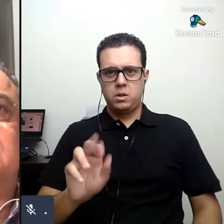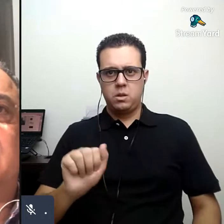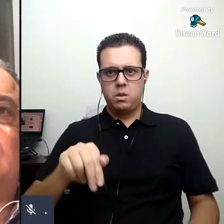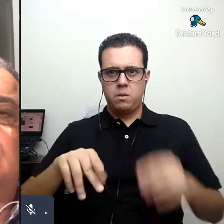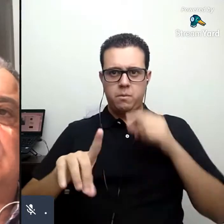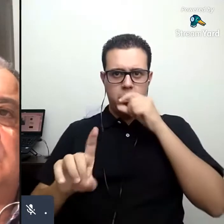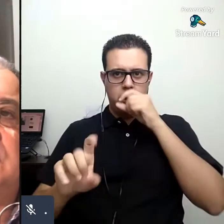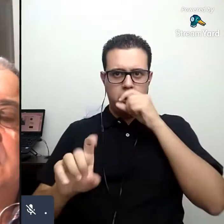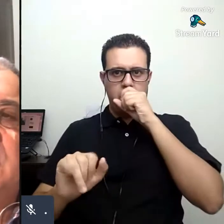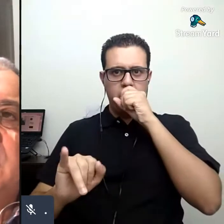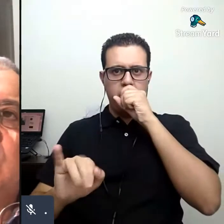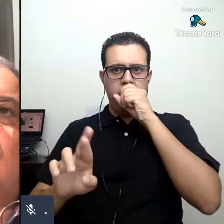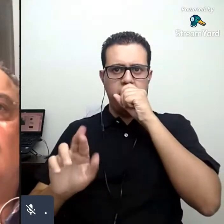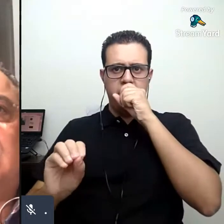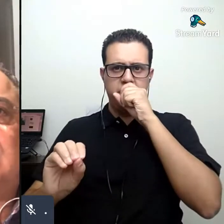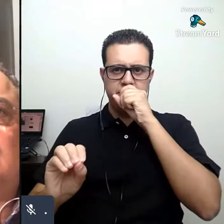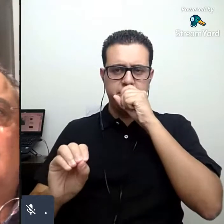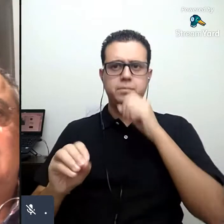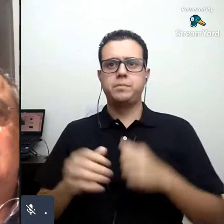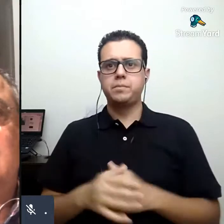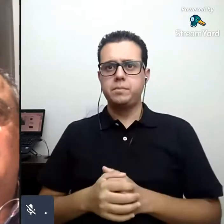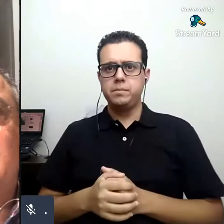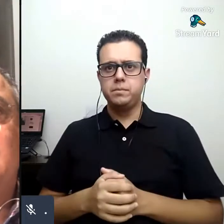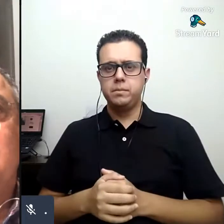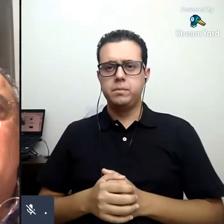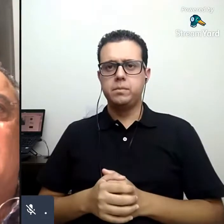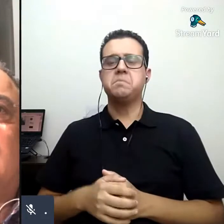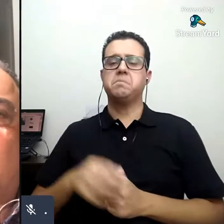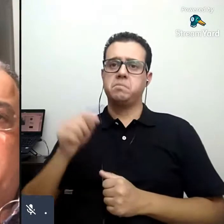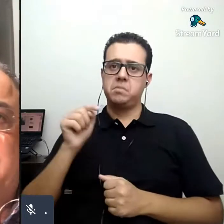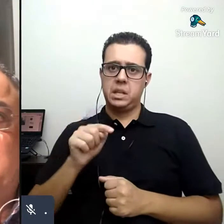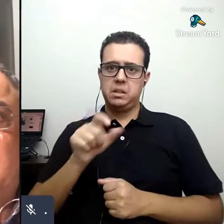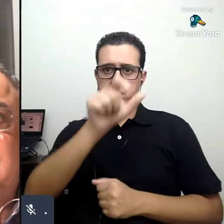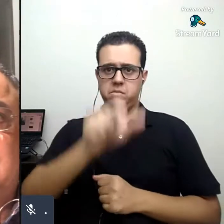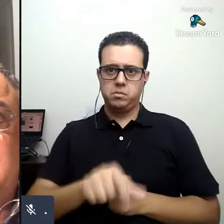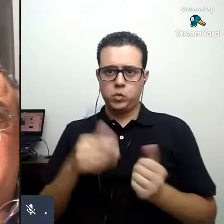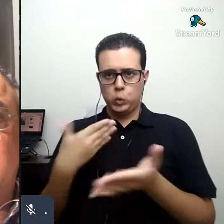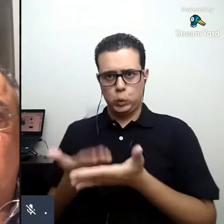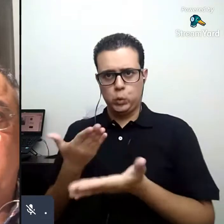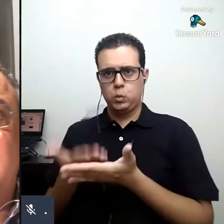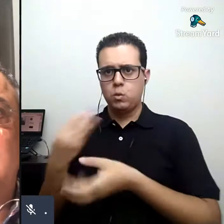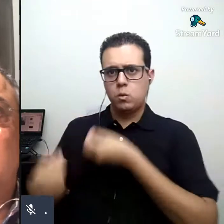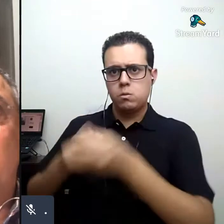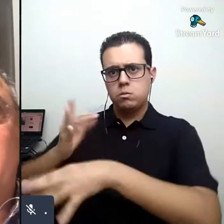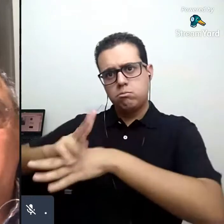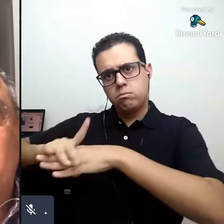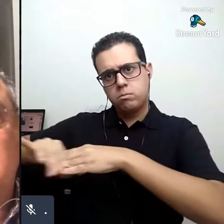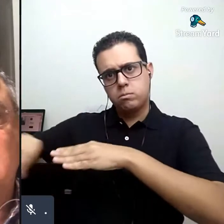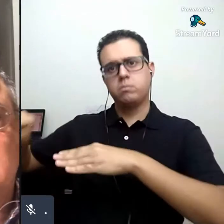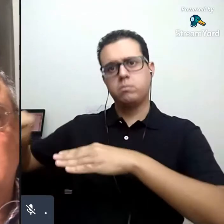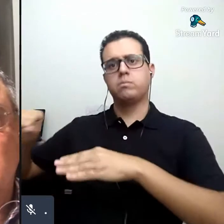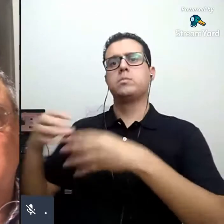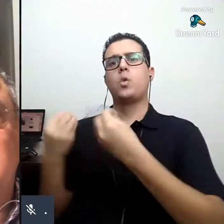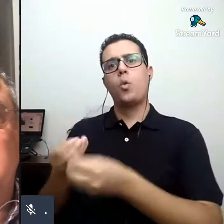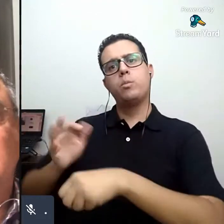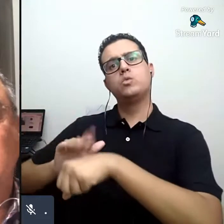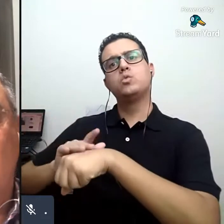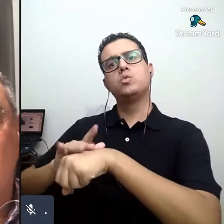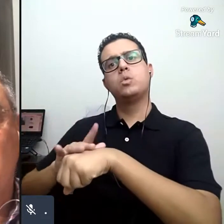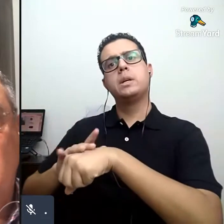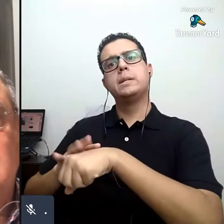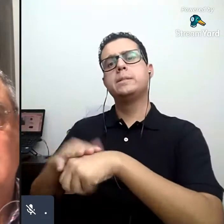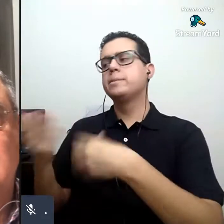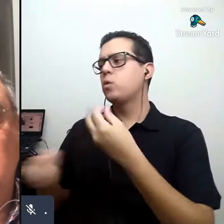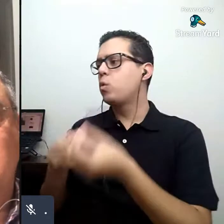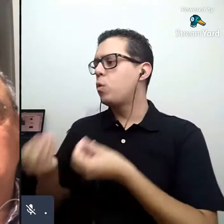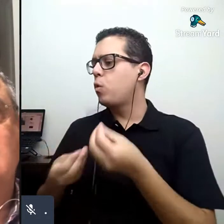até a respeito de como as doenças vêm e como é que podem ser resolvidas, com que podem ser resolvidas,